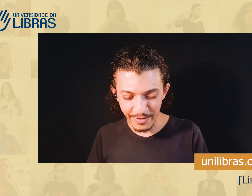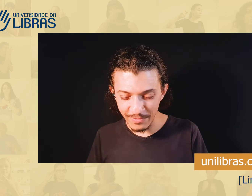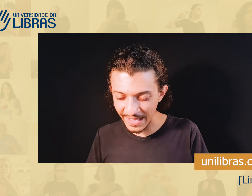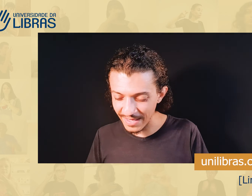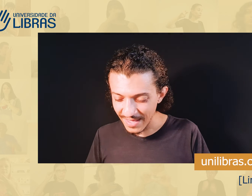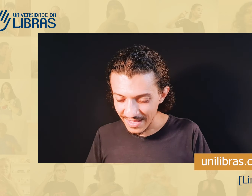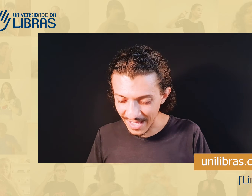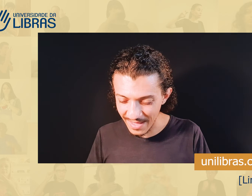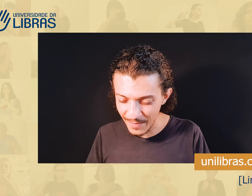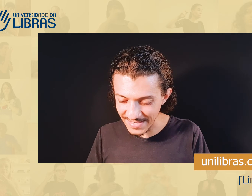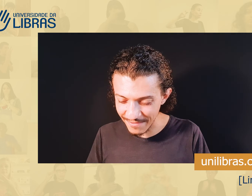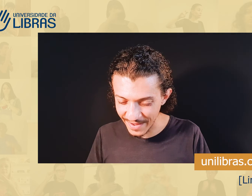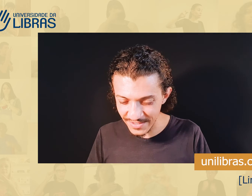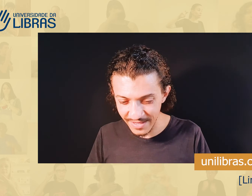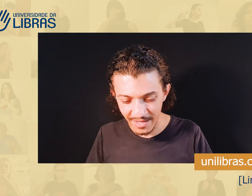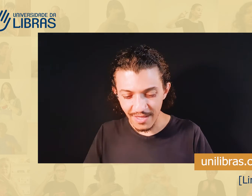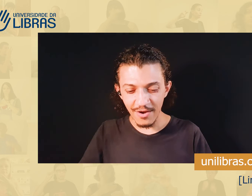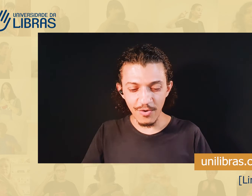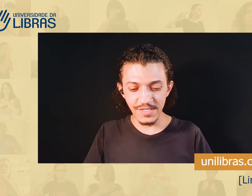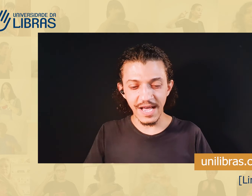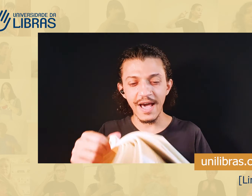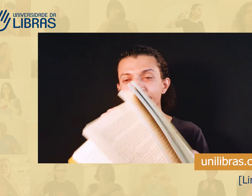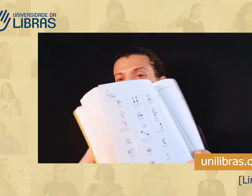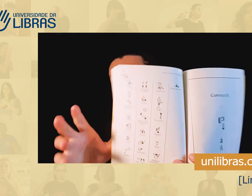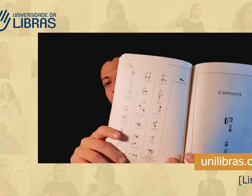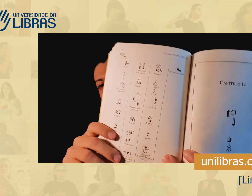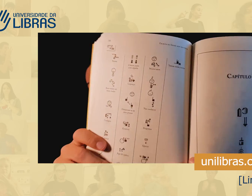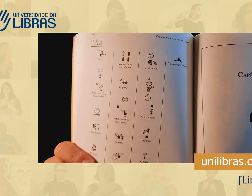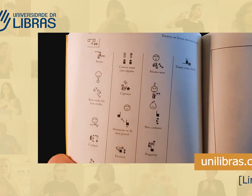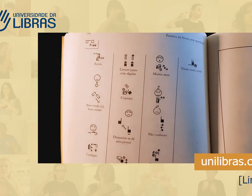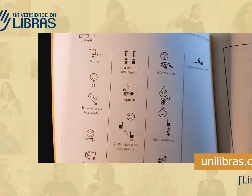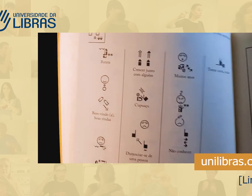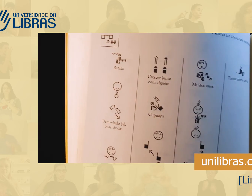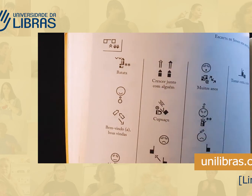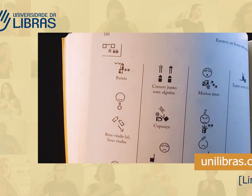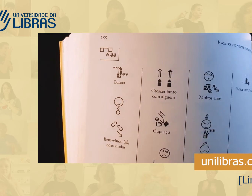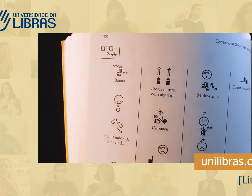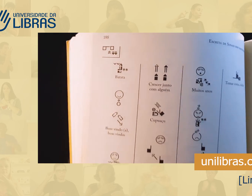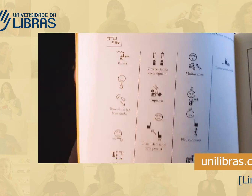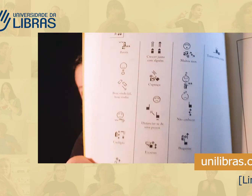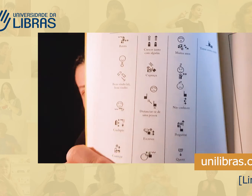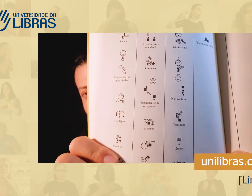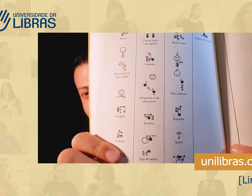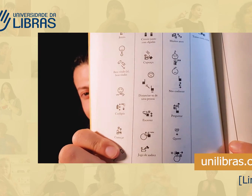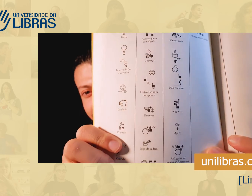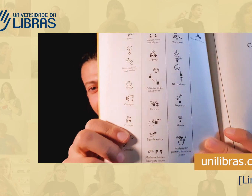não tem, e aí mais à frente tem glossário, mostrando o que é cada sinal, o significado deles, tá vendo?